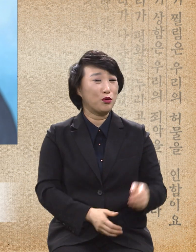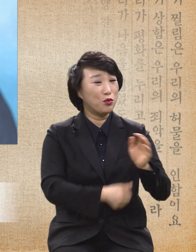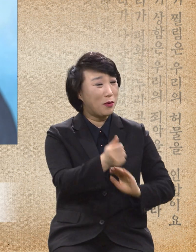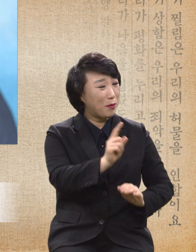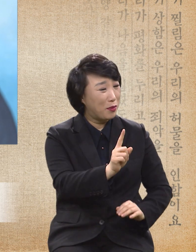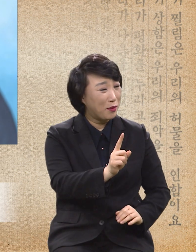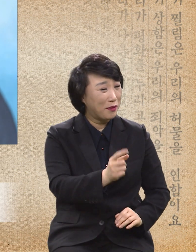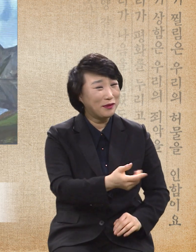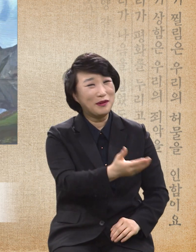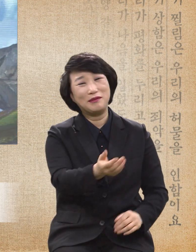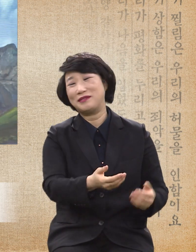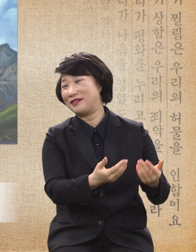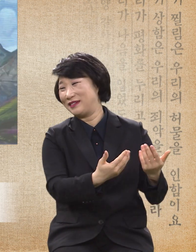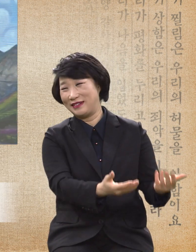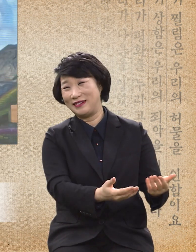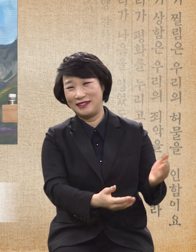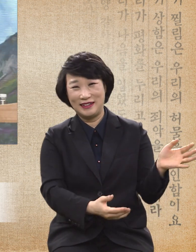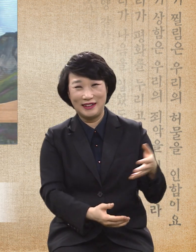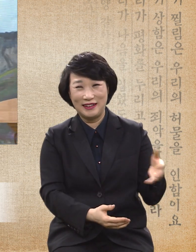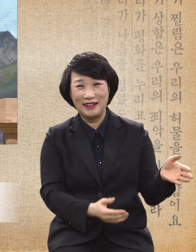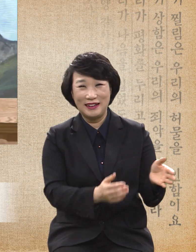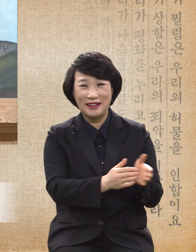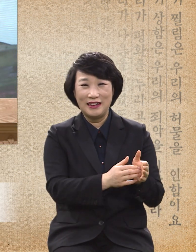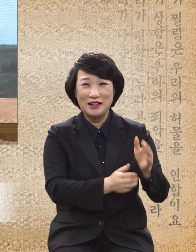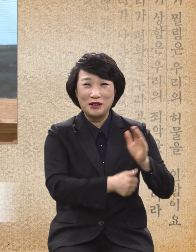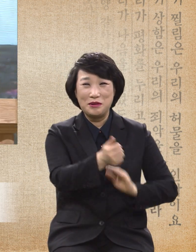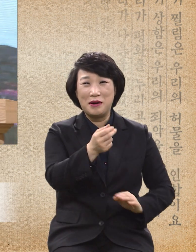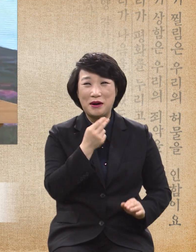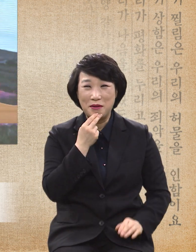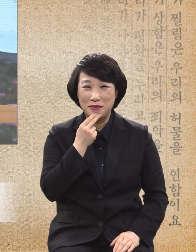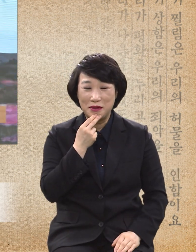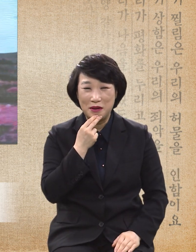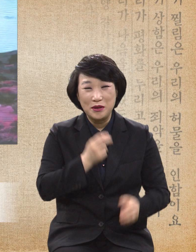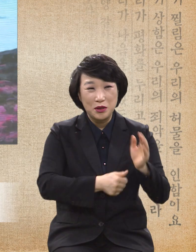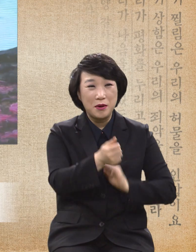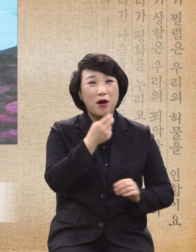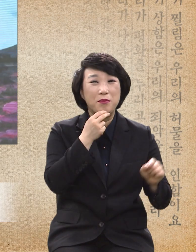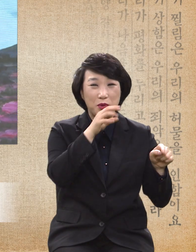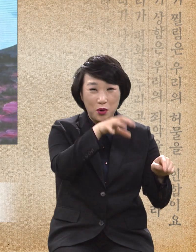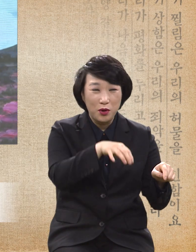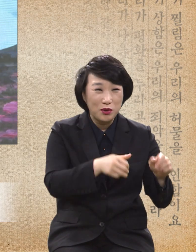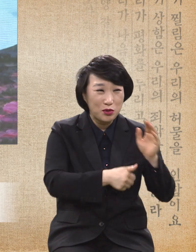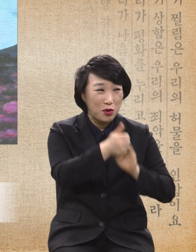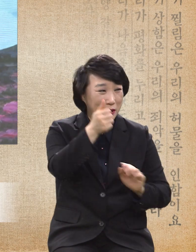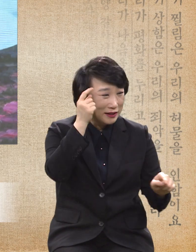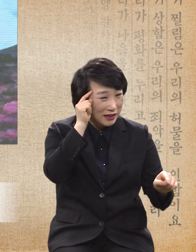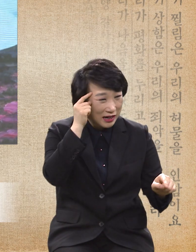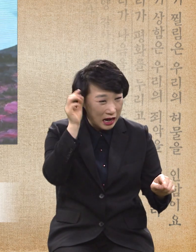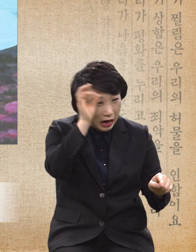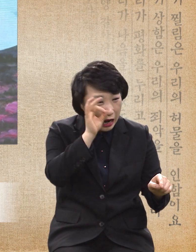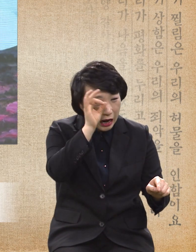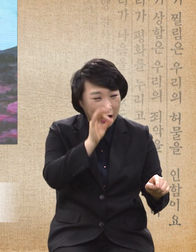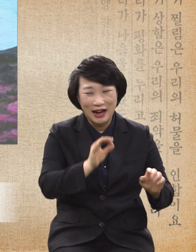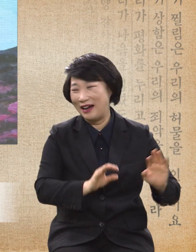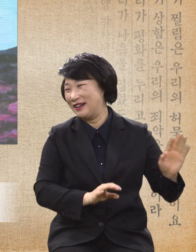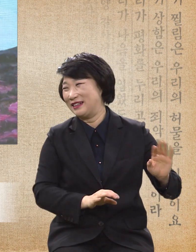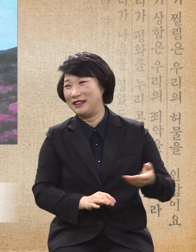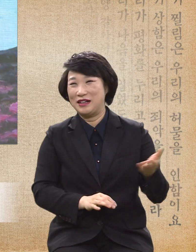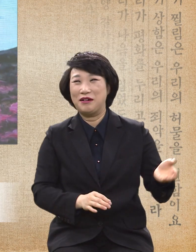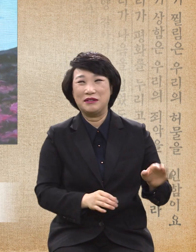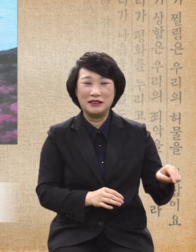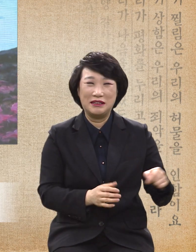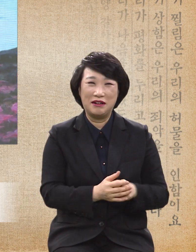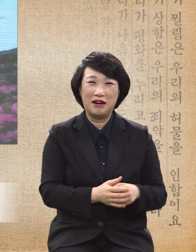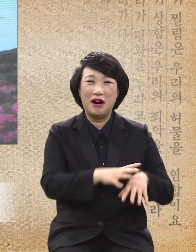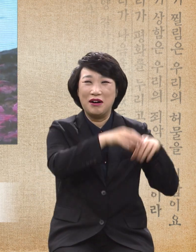있는데? 세상은 소망 없어. 소망 없는 곳에 소망이라고 여러분 썩은